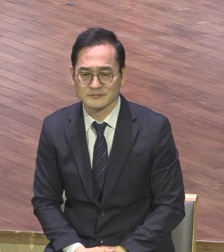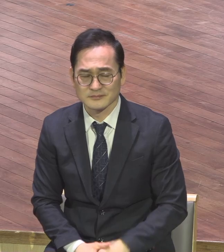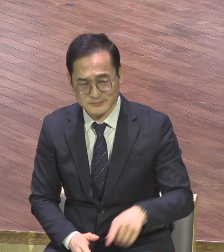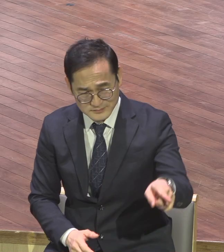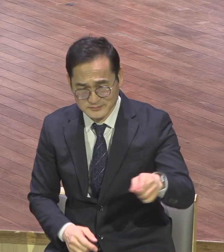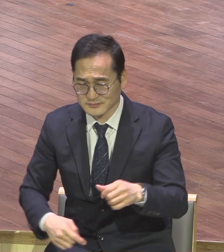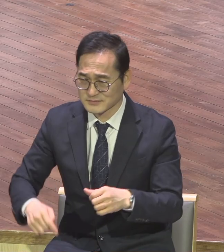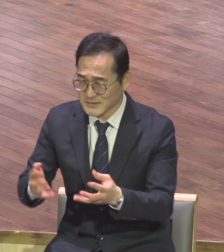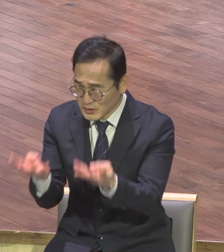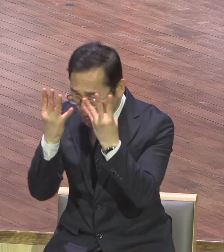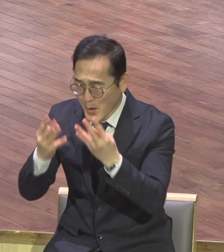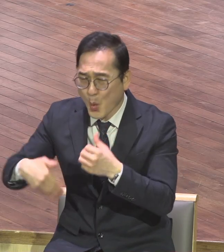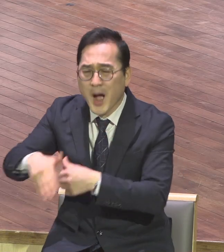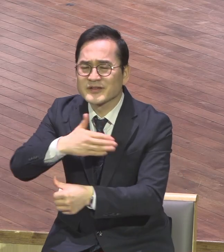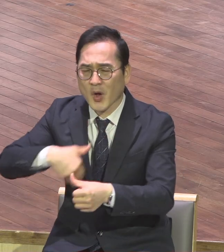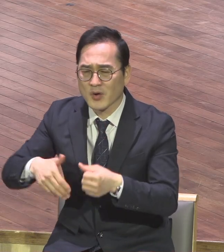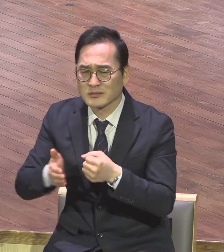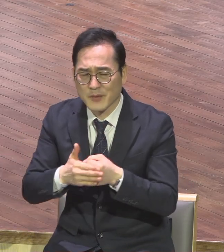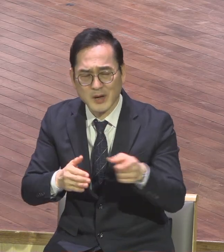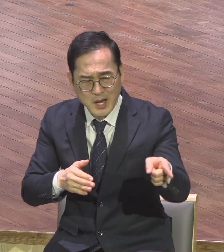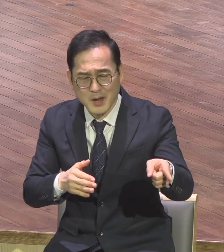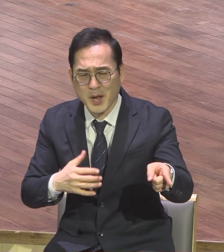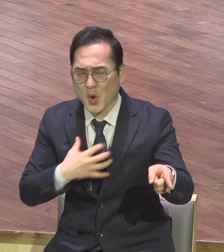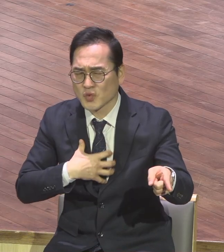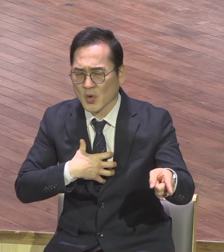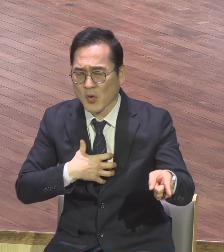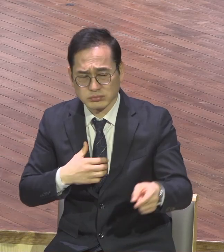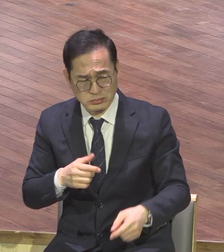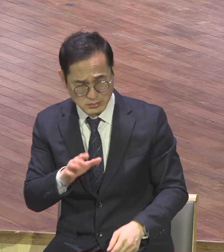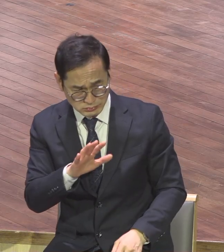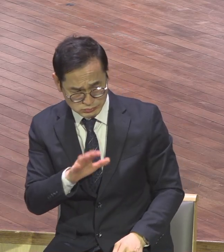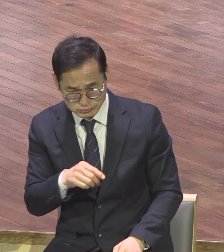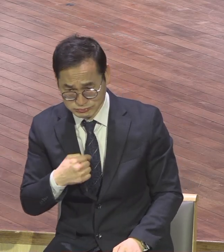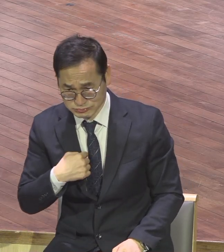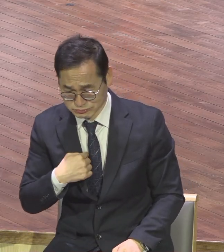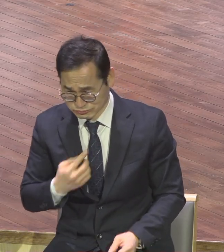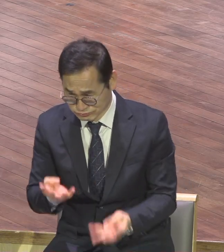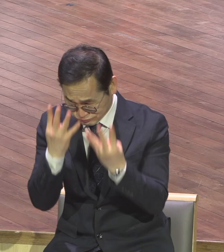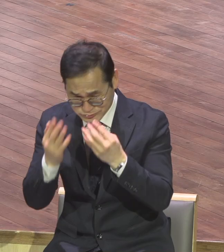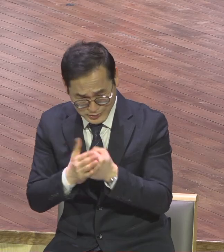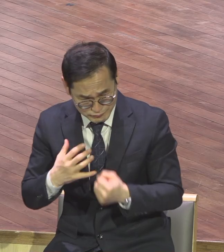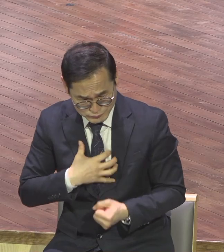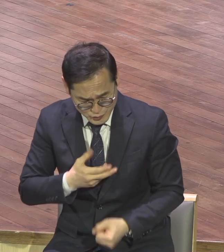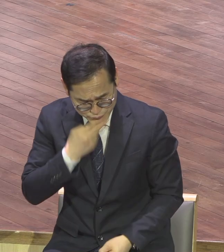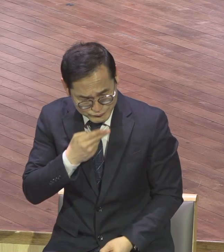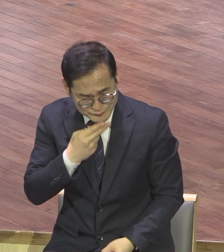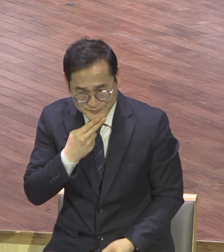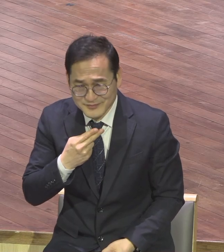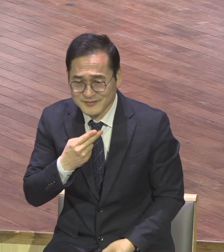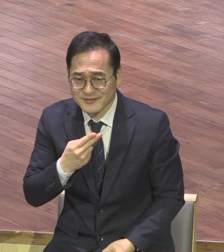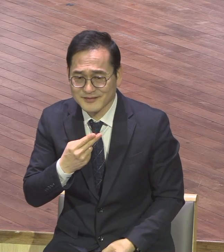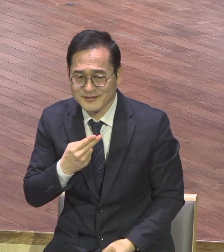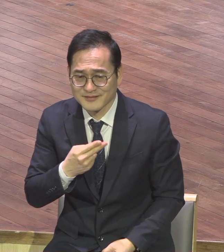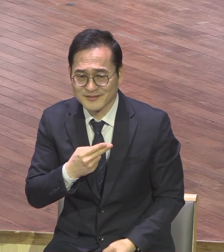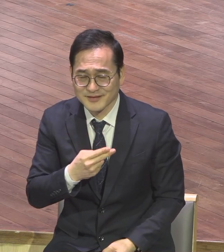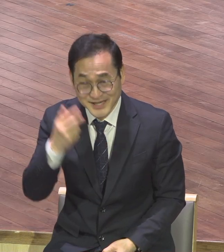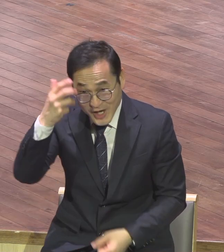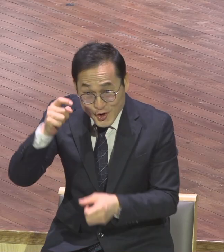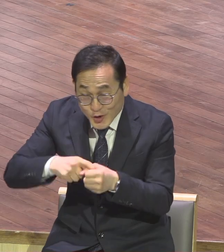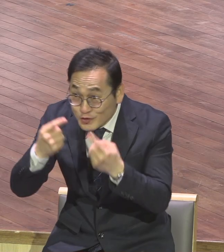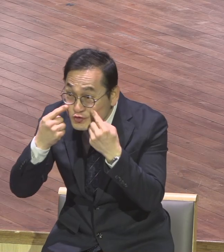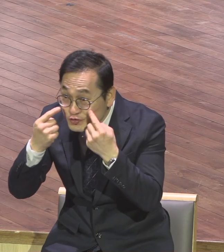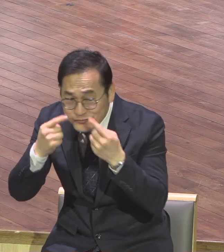해석하는 영적 눈이 완전히 다르잖아요. 영적 눈이 열려라는 바울의